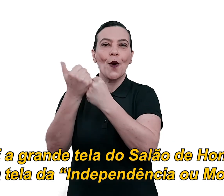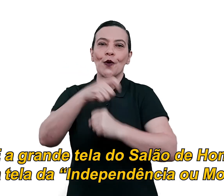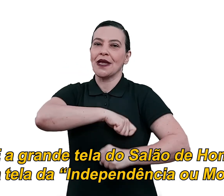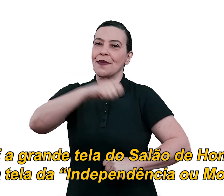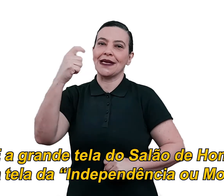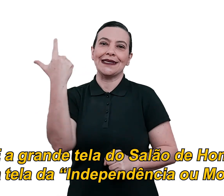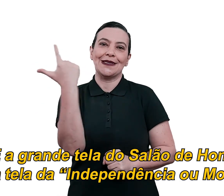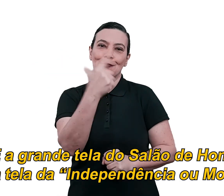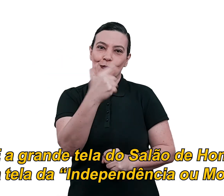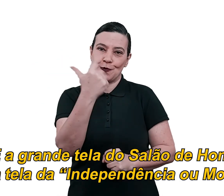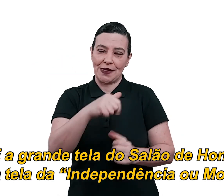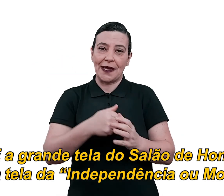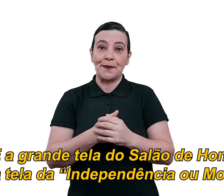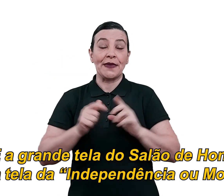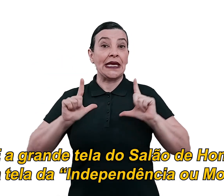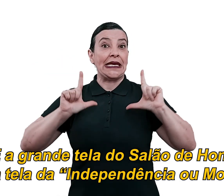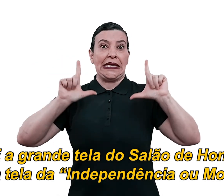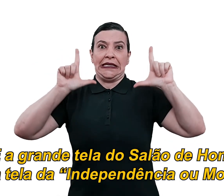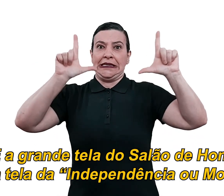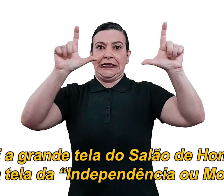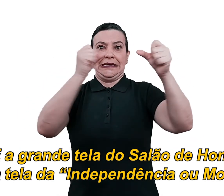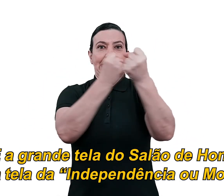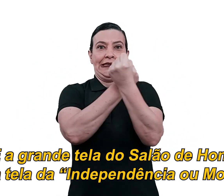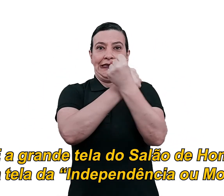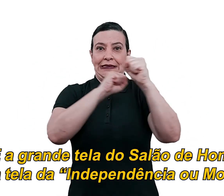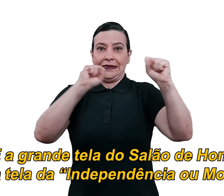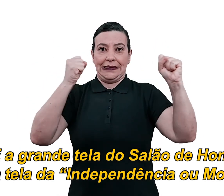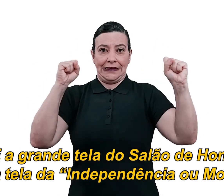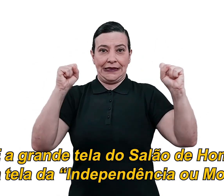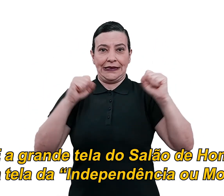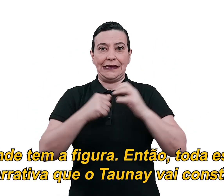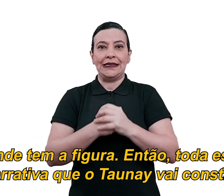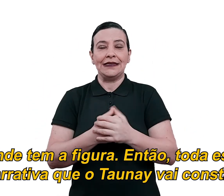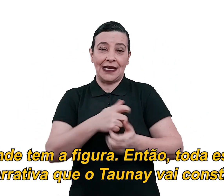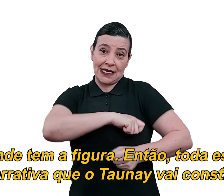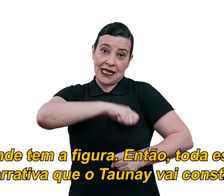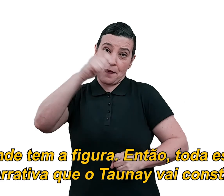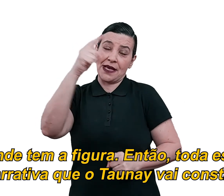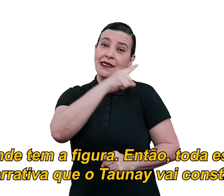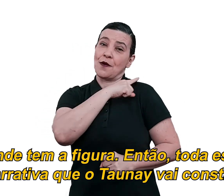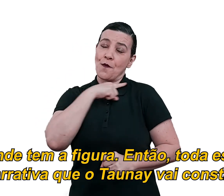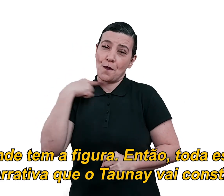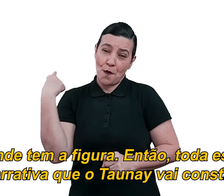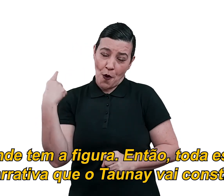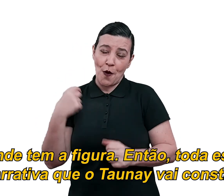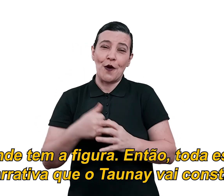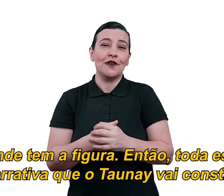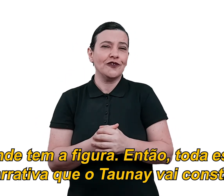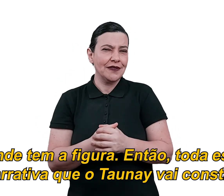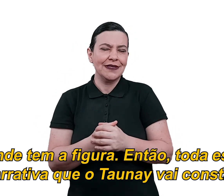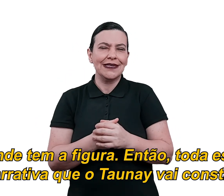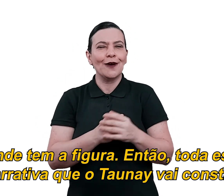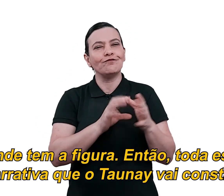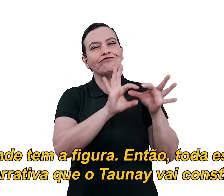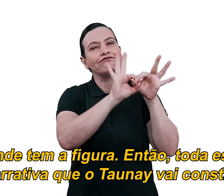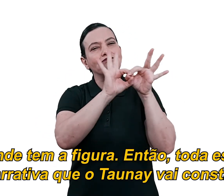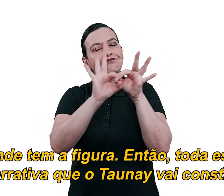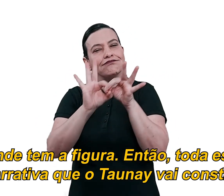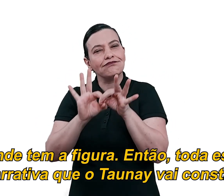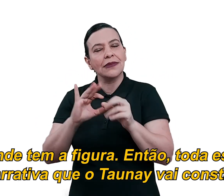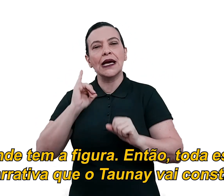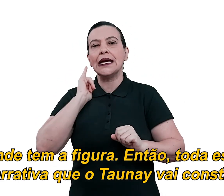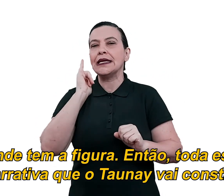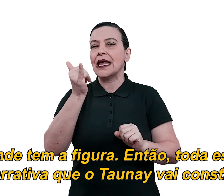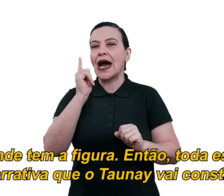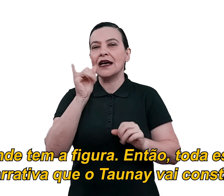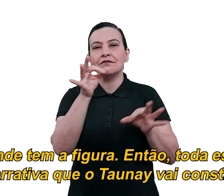independência, né? E a grande tela do Salão de Honra é a tela da Independência ou Morte, né? Onde tem a figura. Então, ou seja, toda essa narrativa que